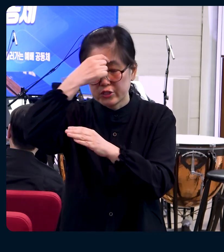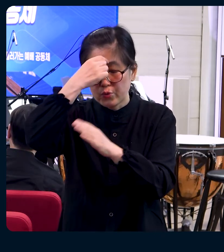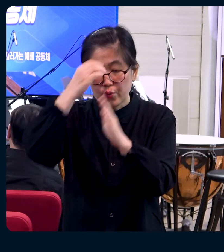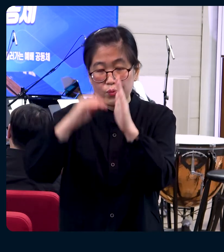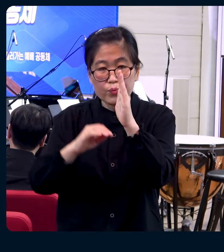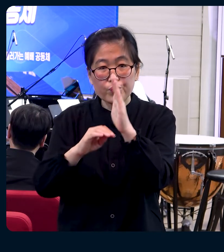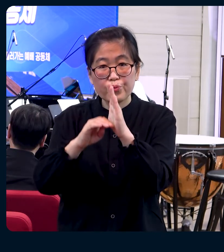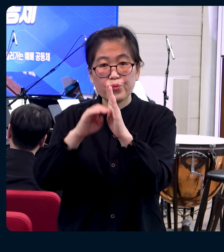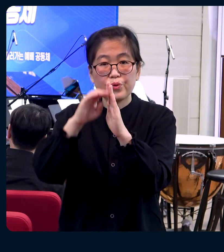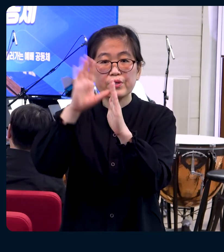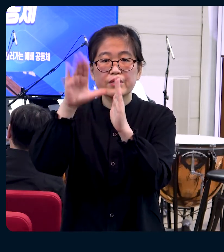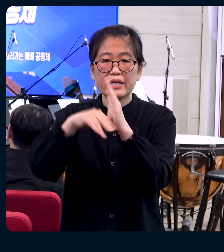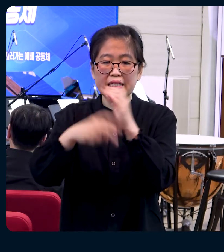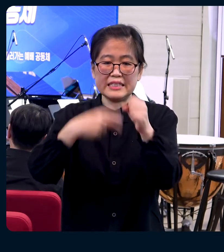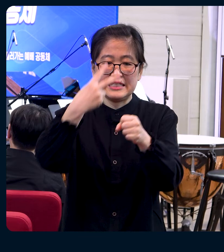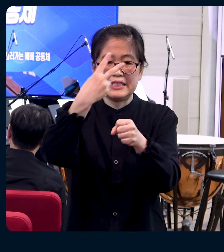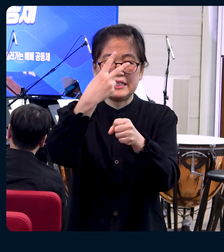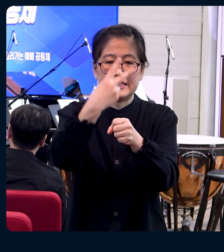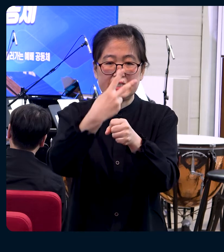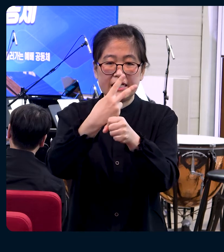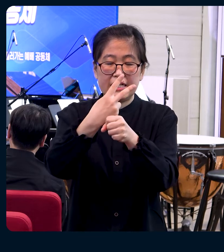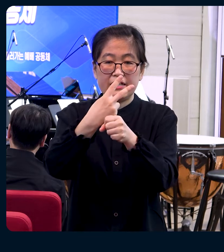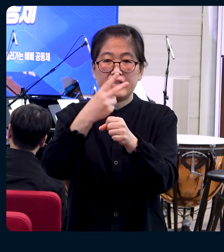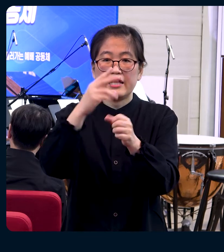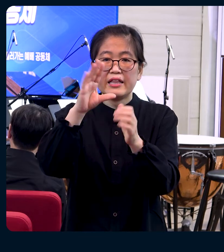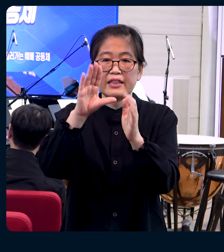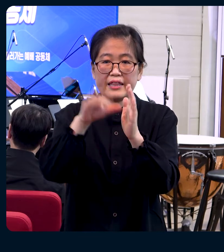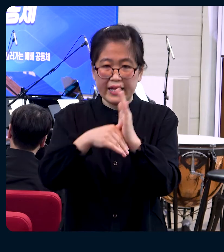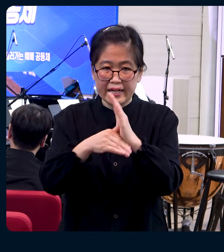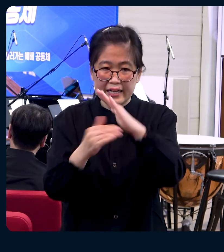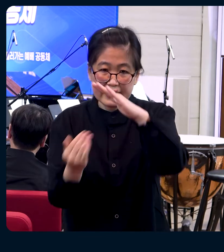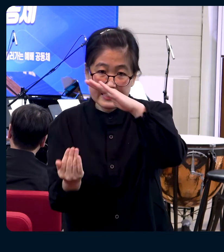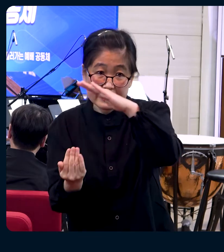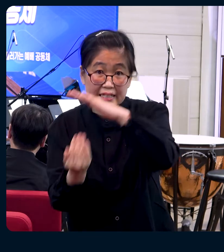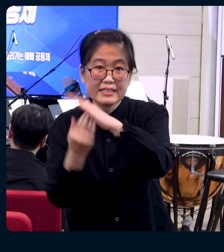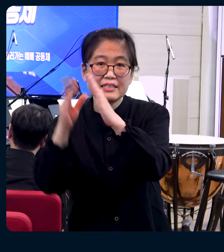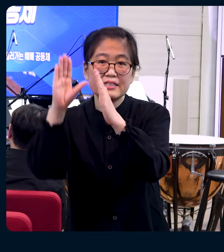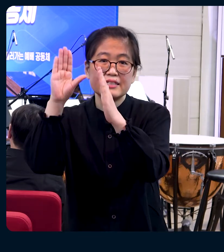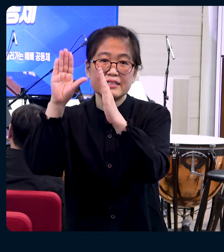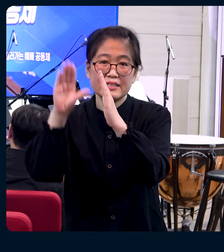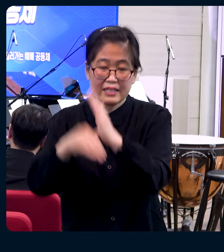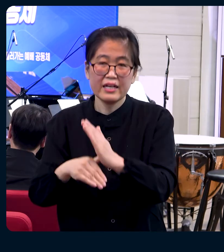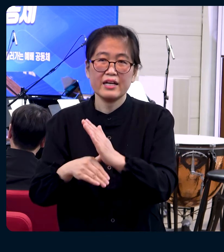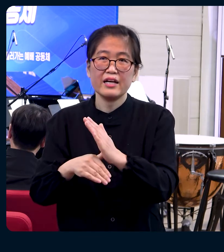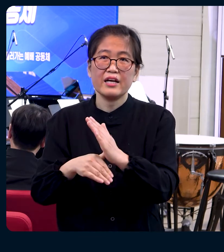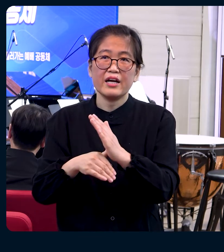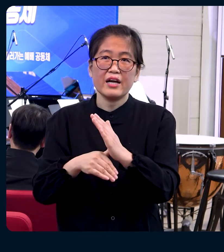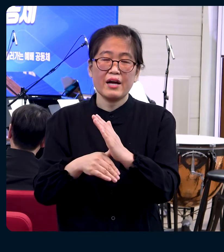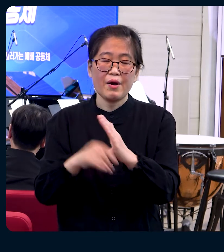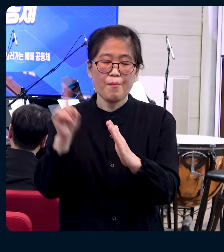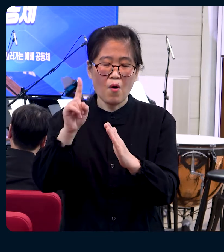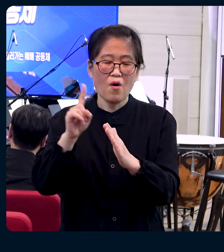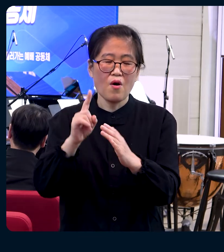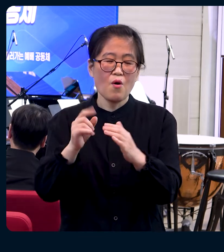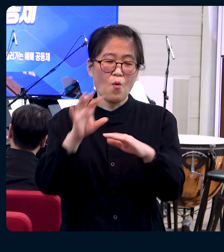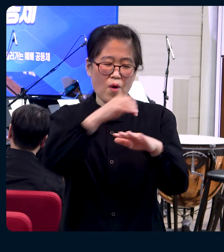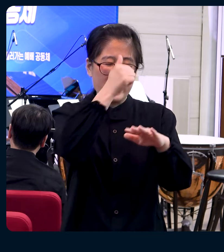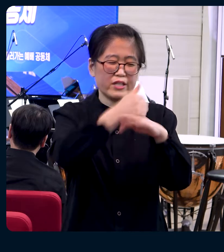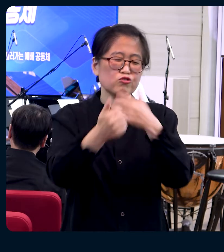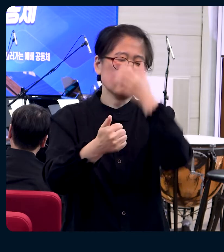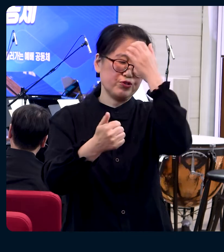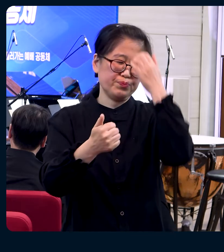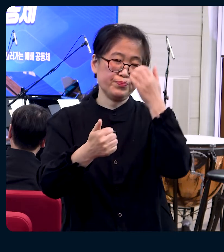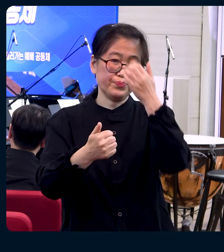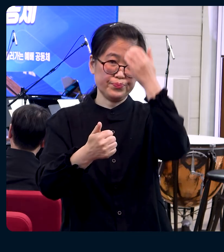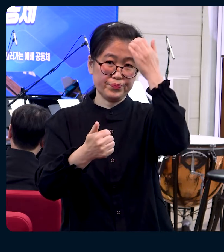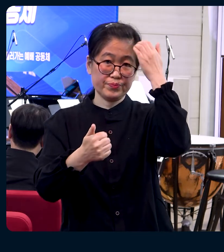기도의 분량을 채웠을 때 2년 후라는 말은 때가 찼다는 말입니다. 그때 바로 왕의 꿈을 꾸게 하신